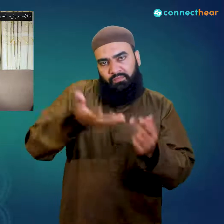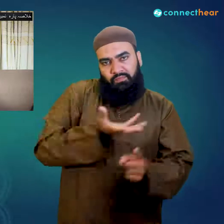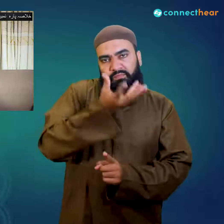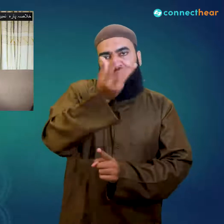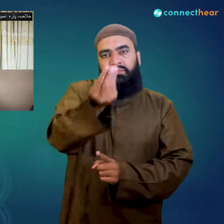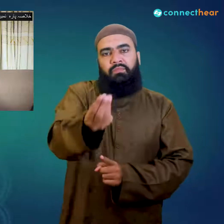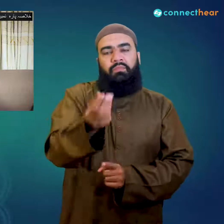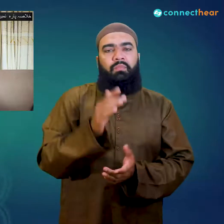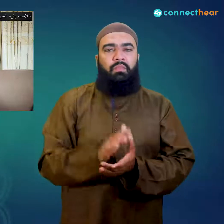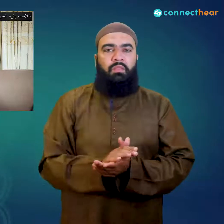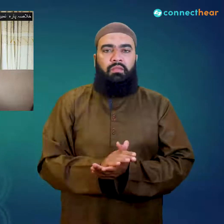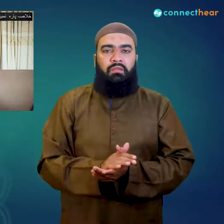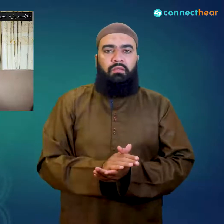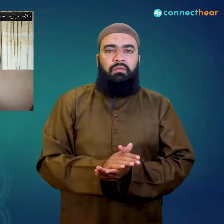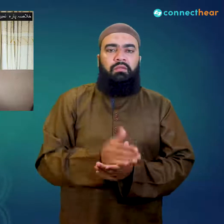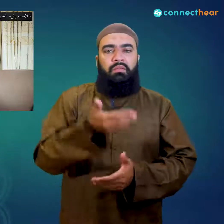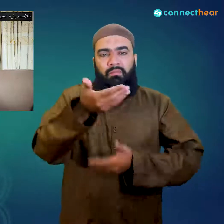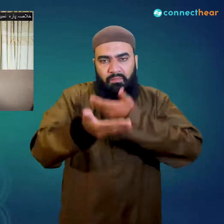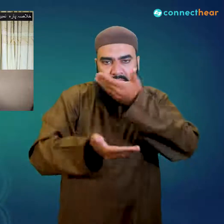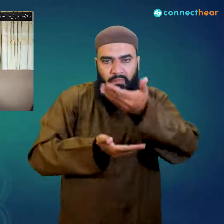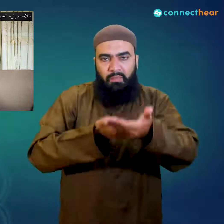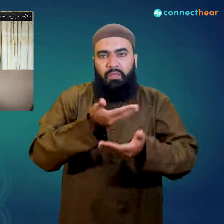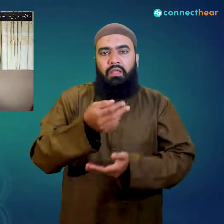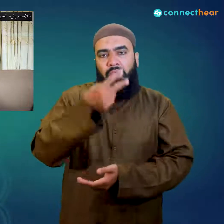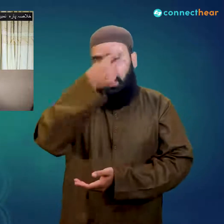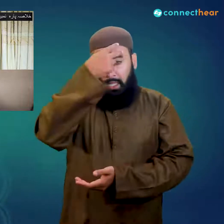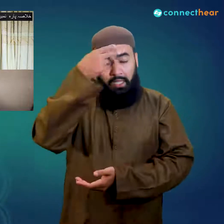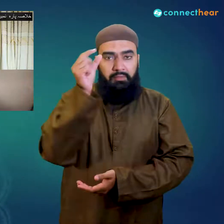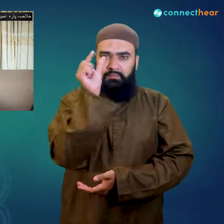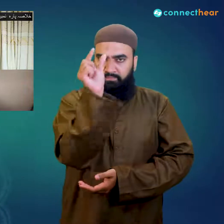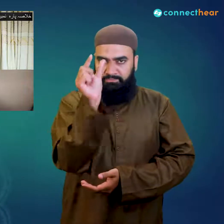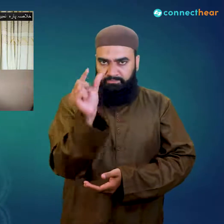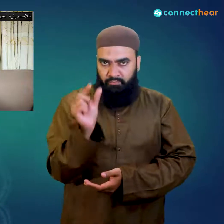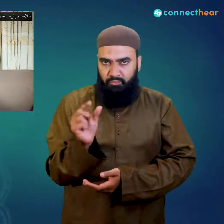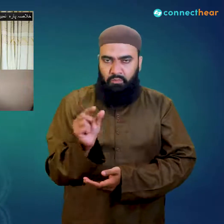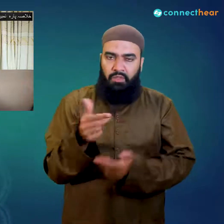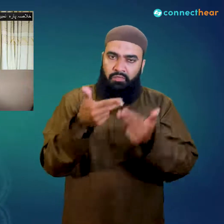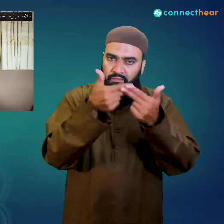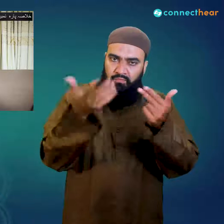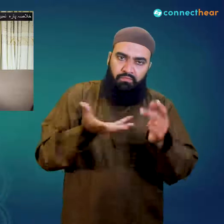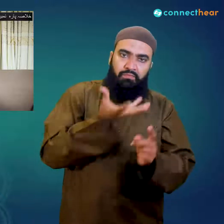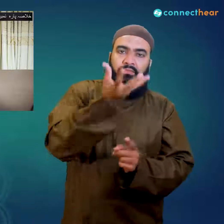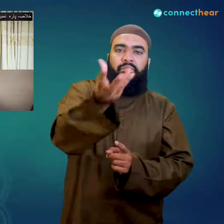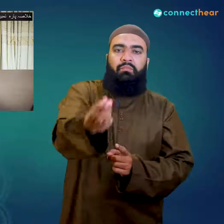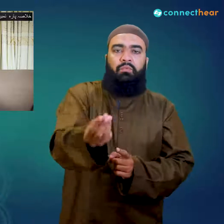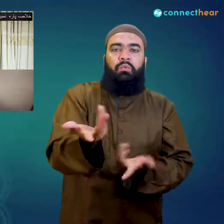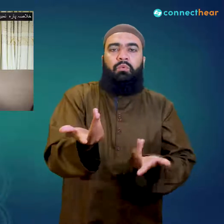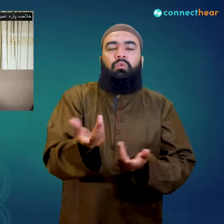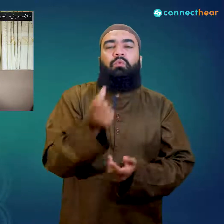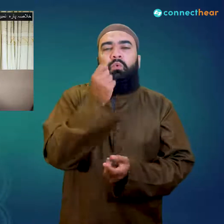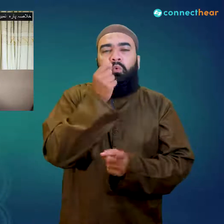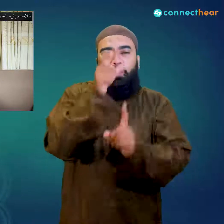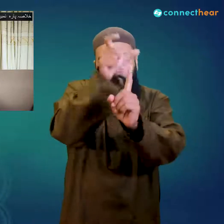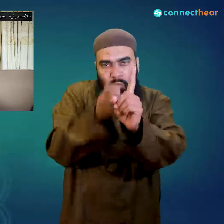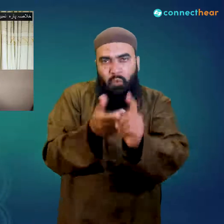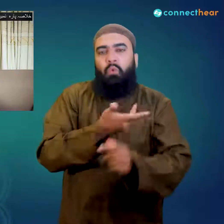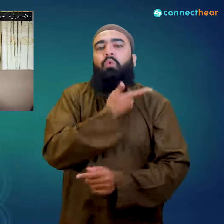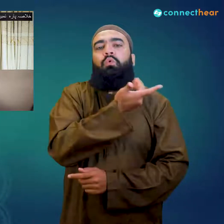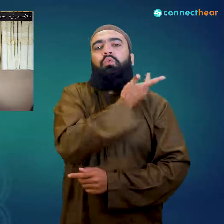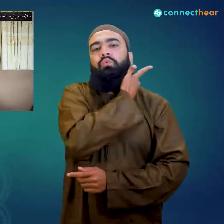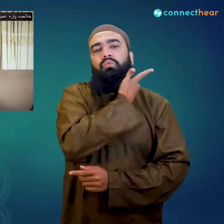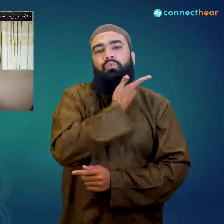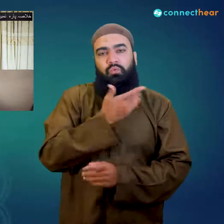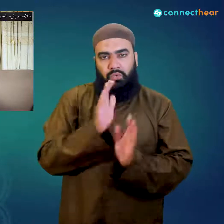کیا جائے گا، ساتھ ہی اس آیت کا حوالہ بھی جس کا خلاصہ پیش کیا جا رہا ہے، تاکہ اگر کسی